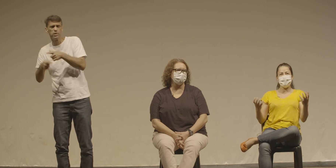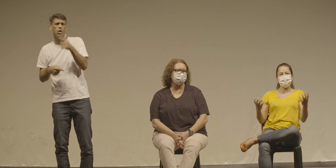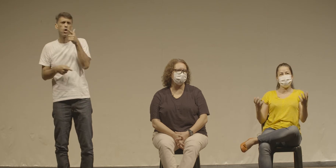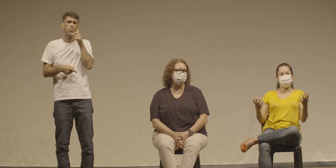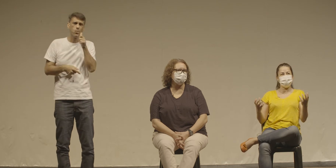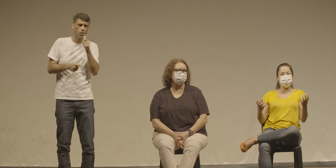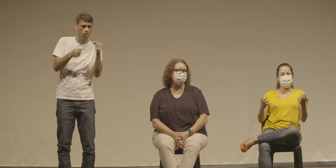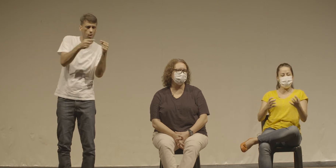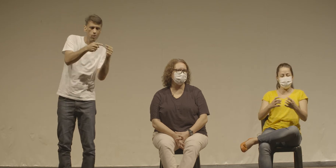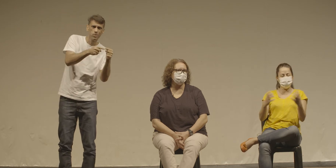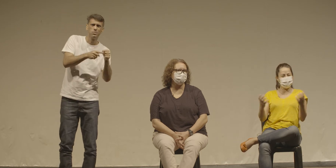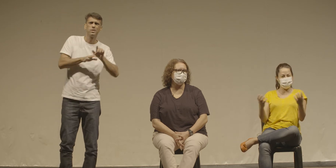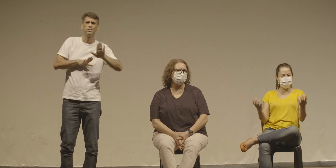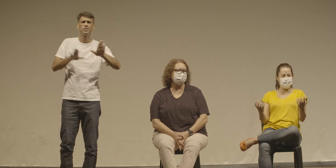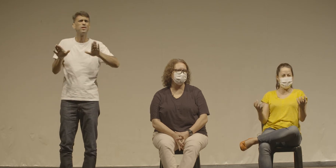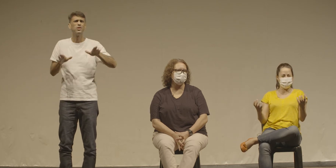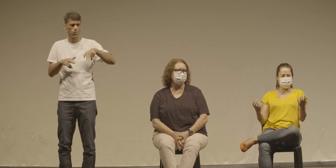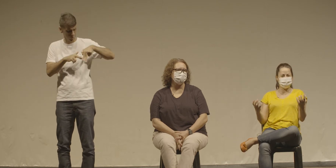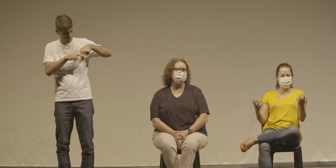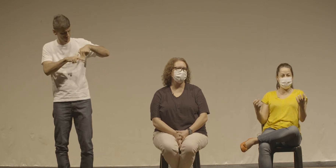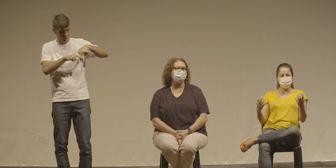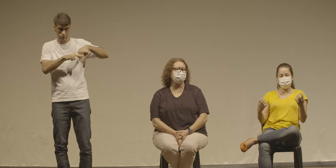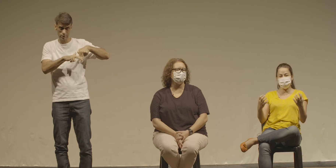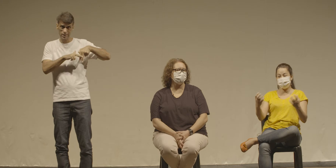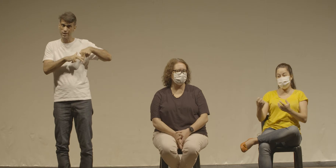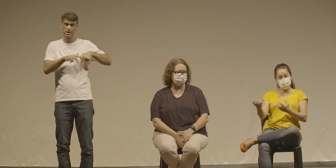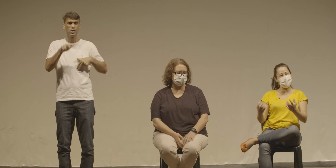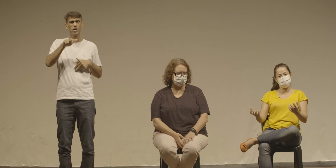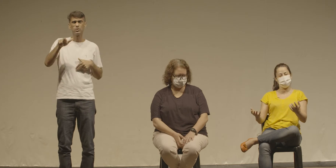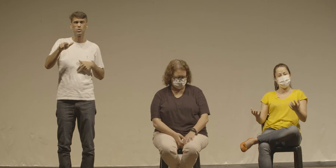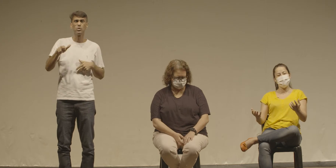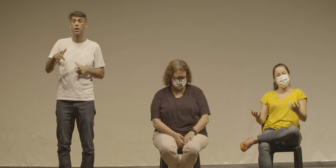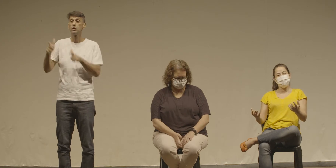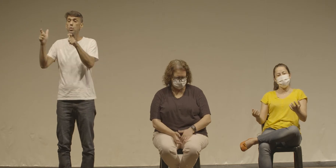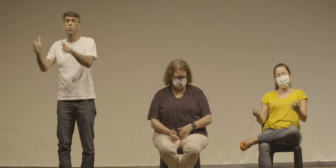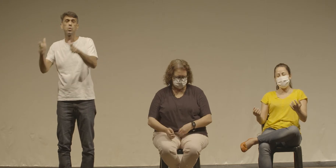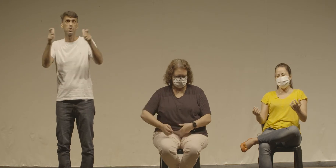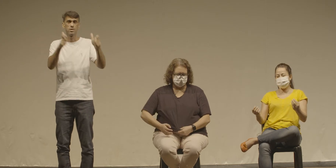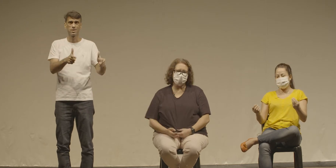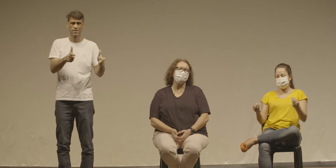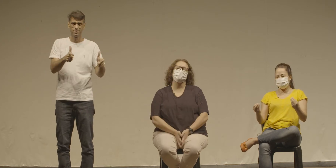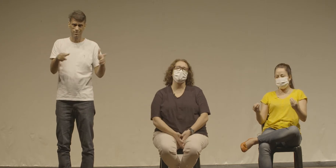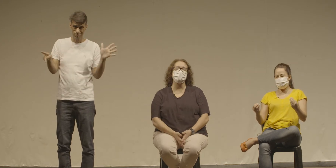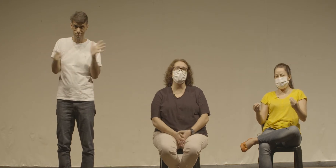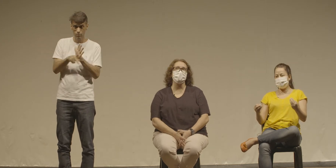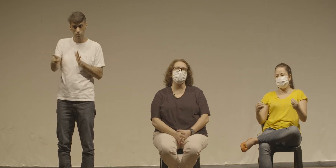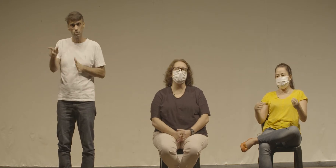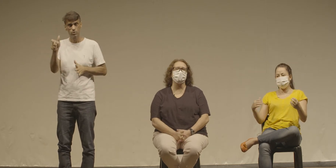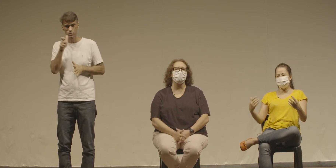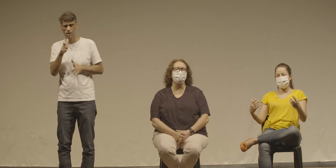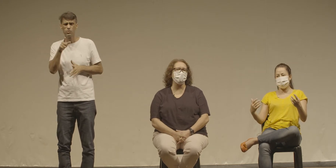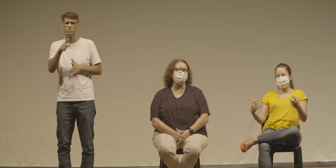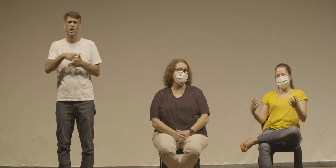E aí, não é uma disputa de gênero, né? É uma disputa de espaço. Porque você ter